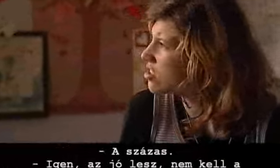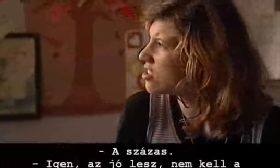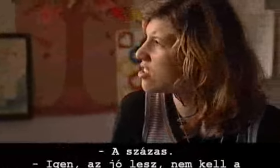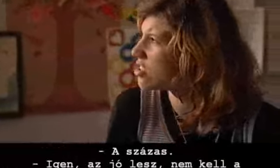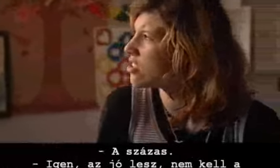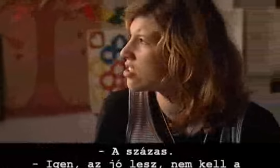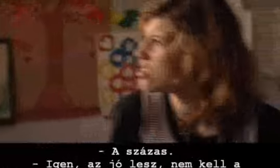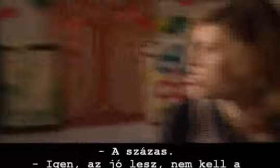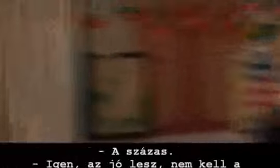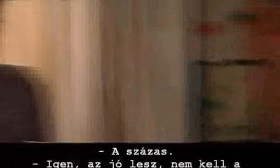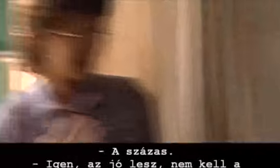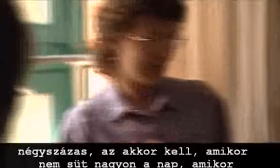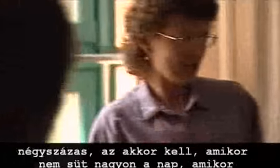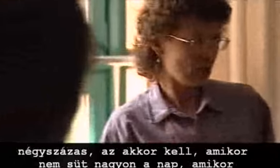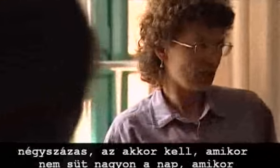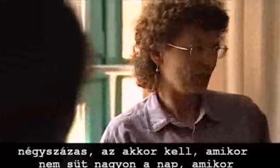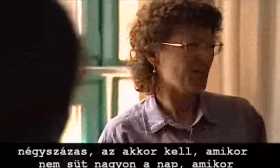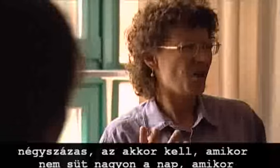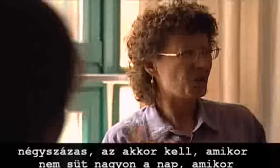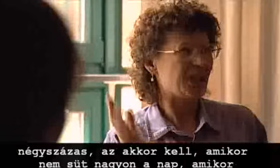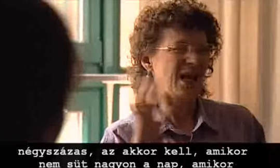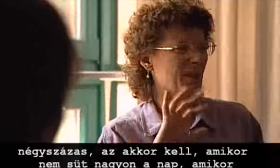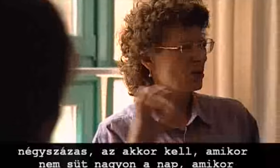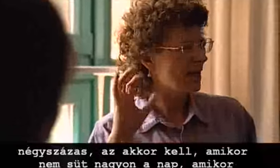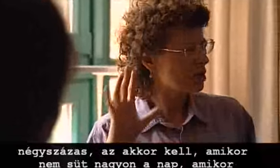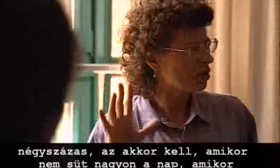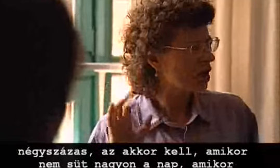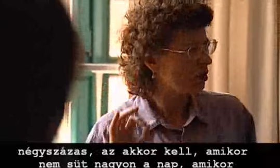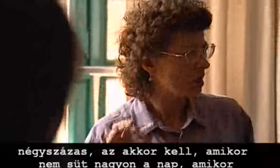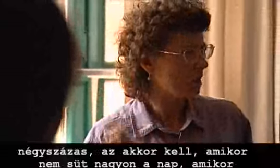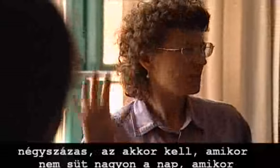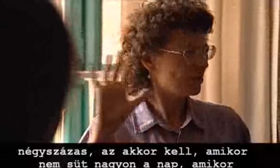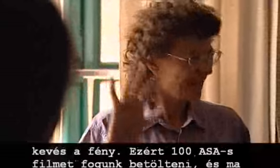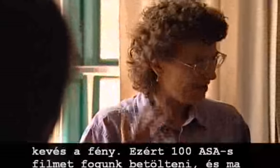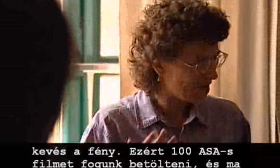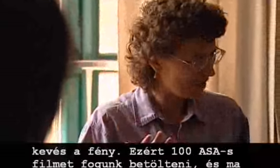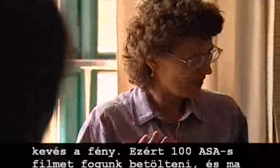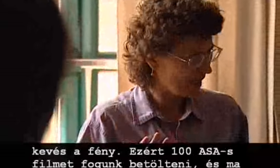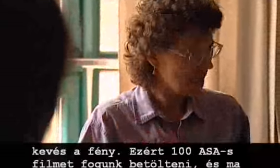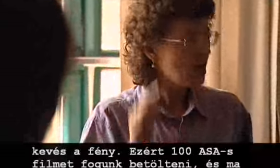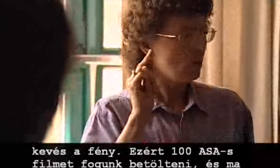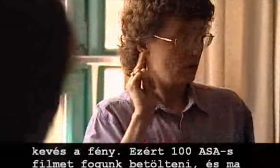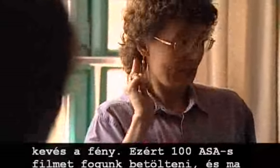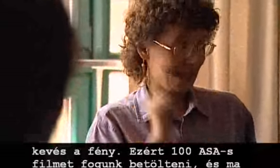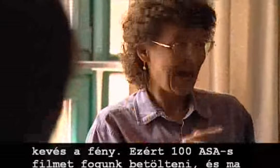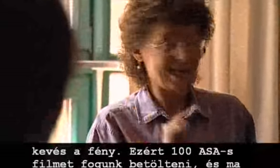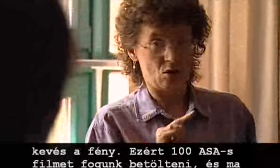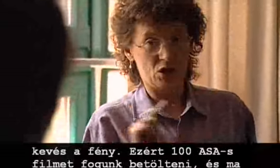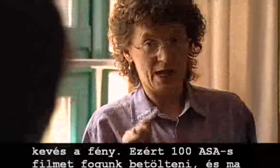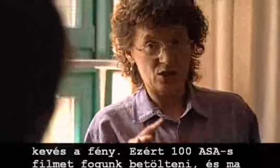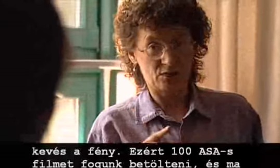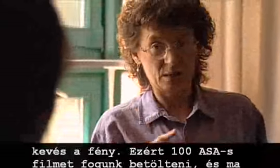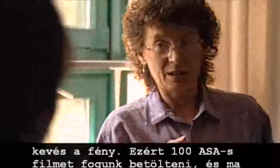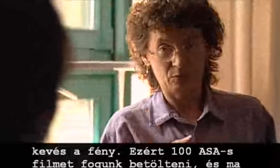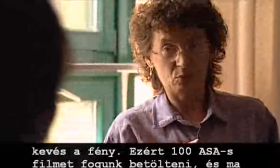az jó lesz, nem kell 400 asás film. Az akkor kell, mikor nem süt nagyon a nap, mikor kevés a fény. Úgyhogy 100